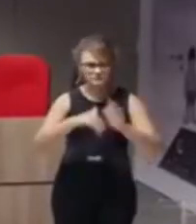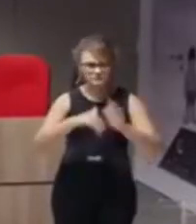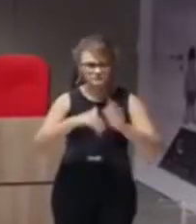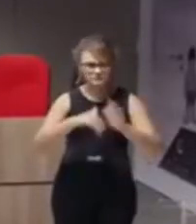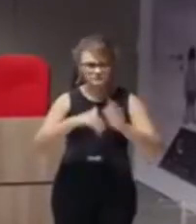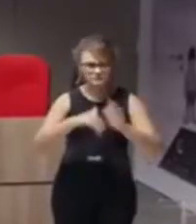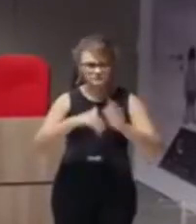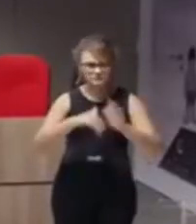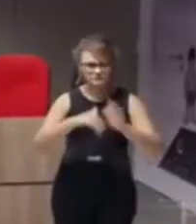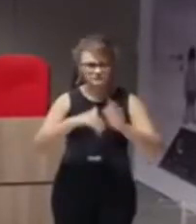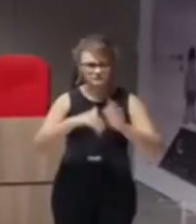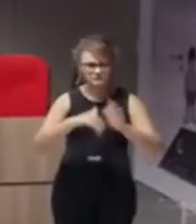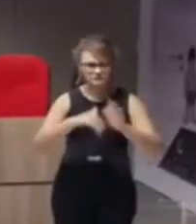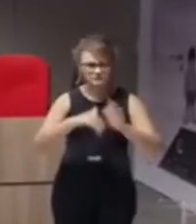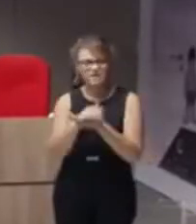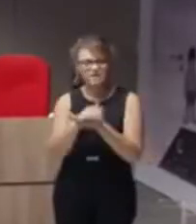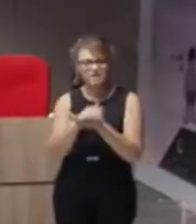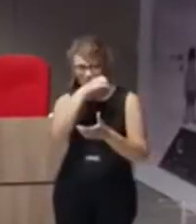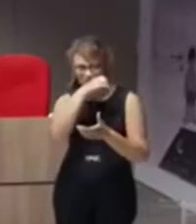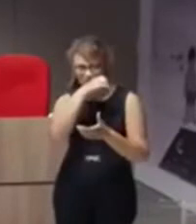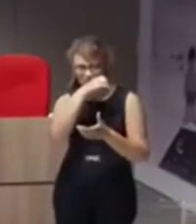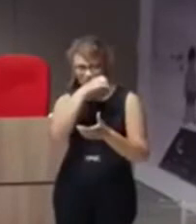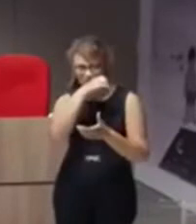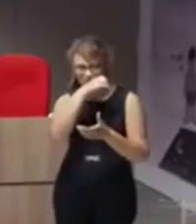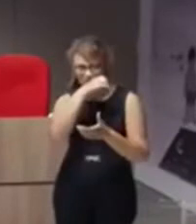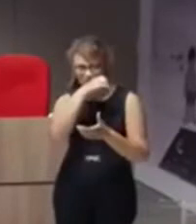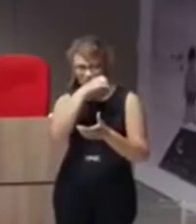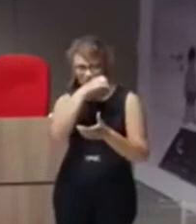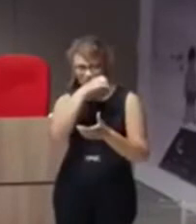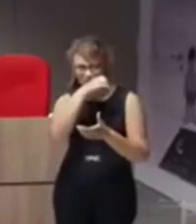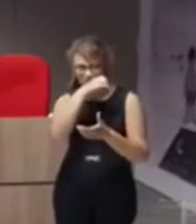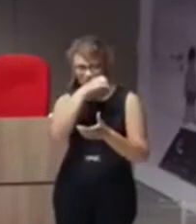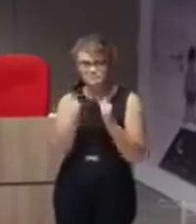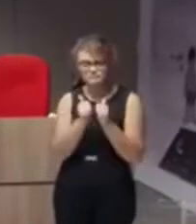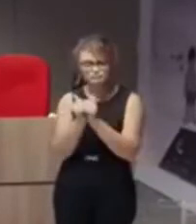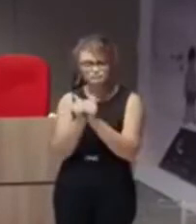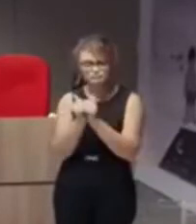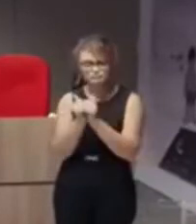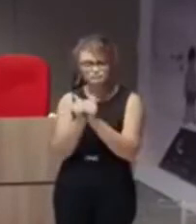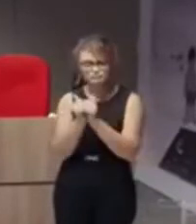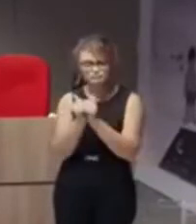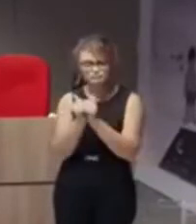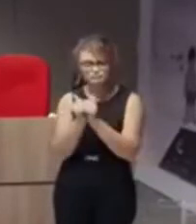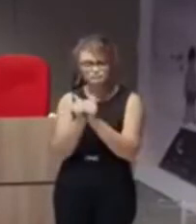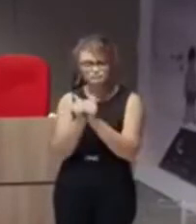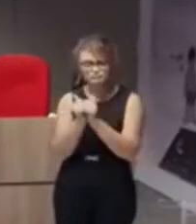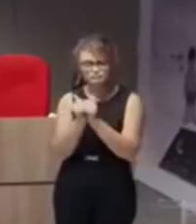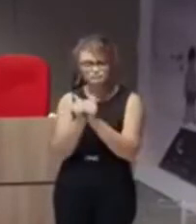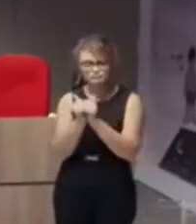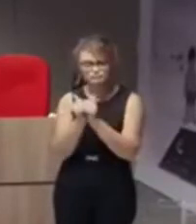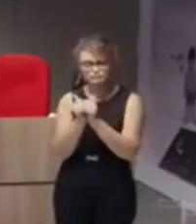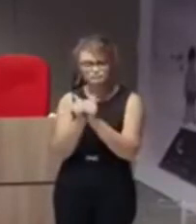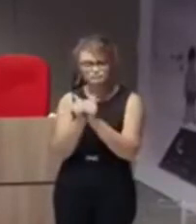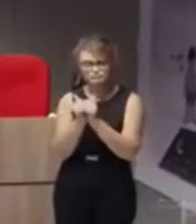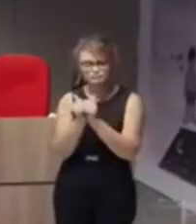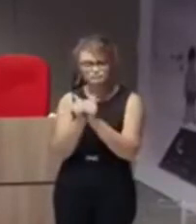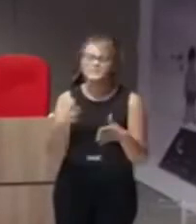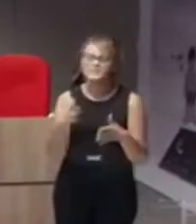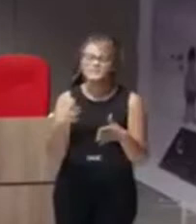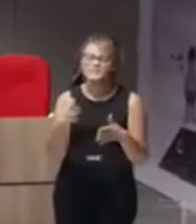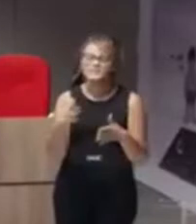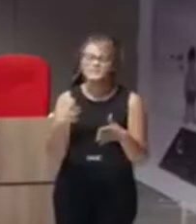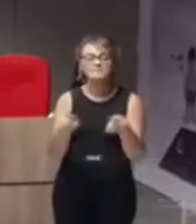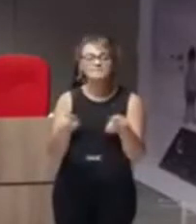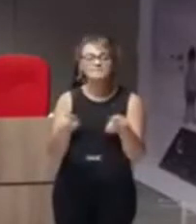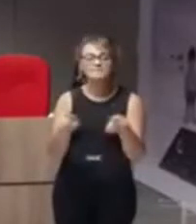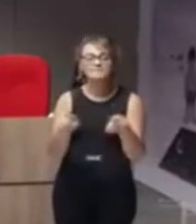quero fazer uma saudação muito breve para que todos possam acompanhar os nossos achados. E primeiro cumprimentando